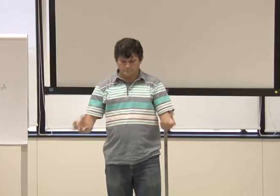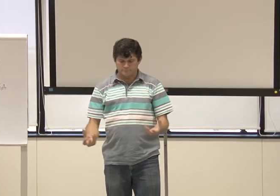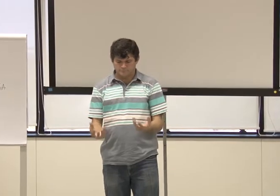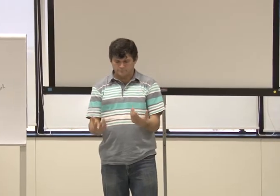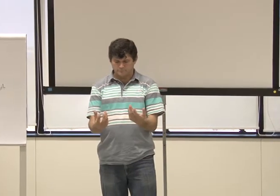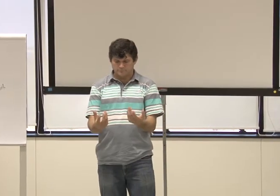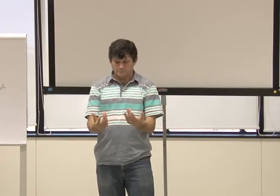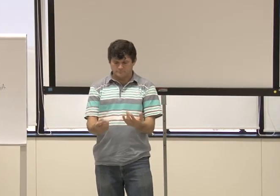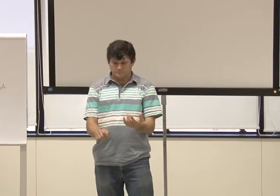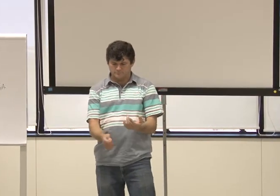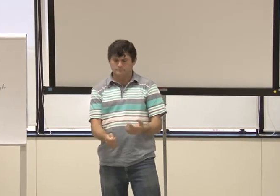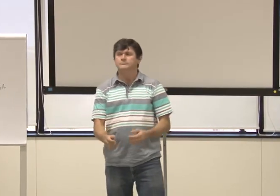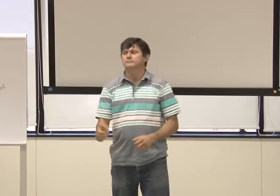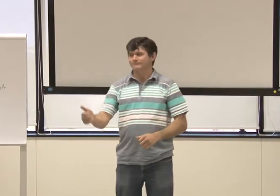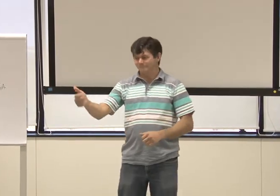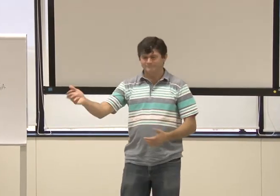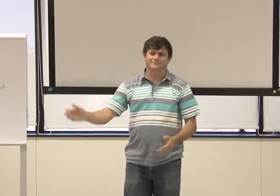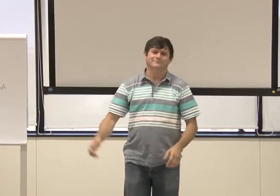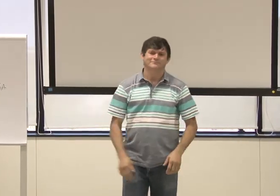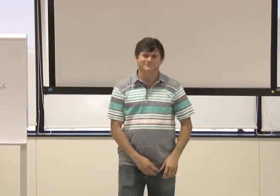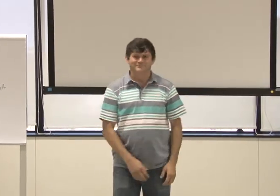Chapéu, cozinheiro.